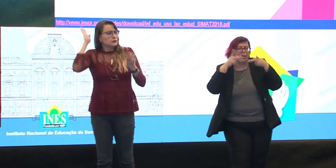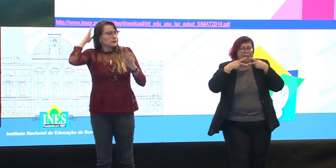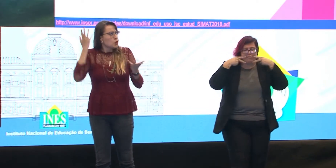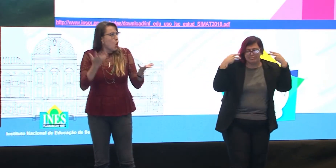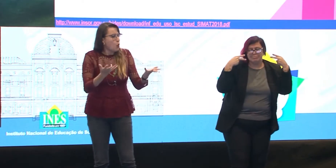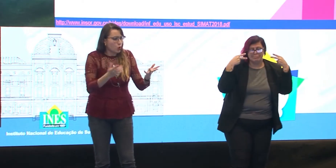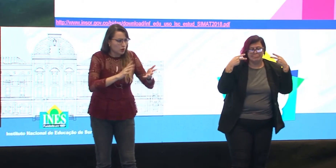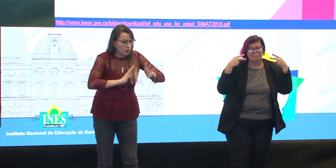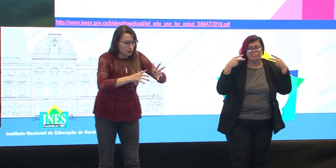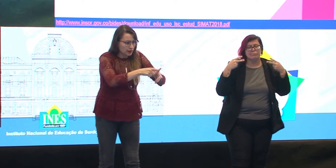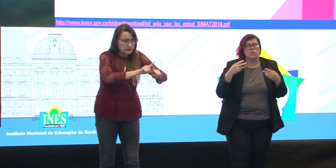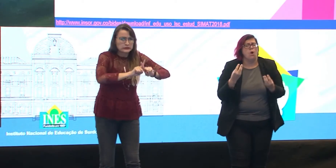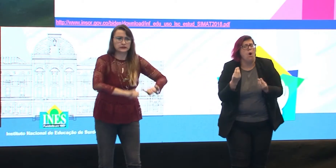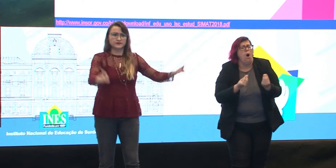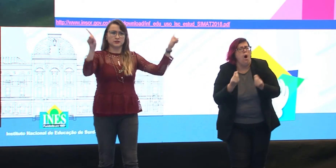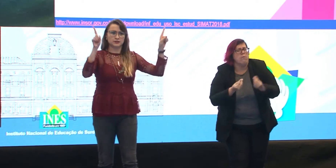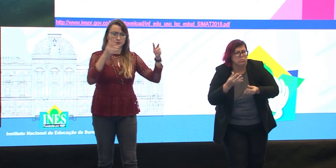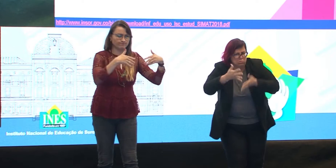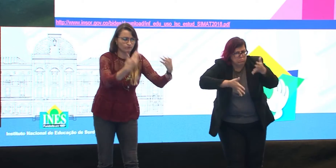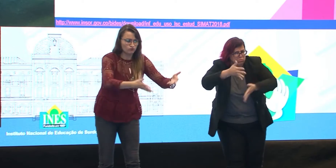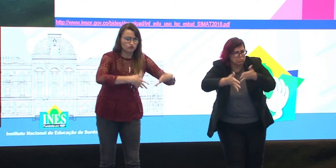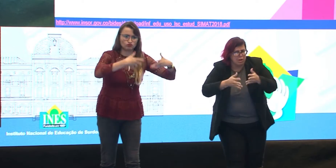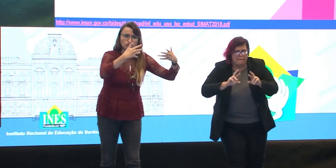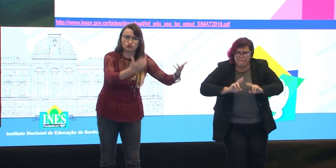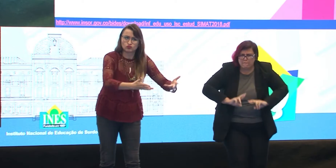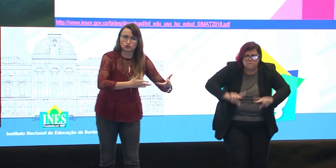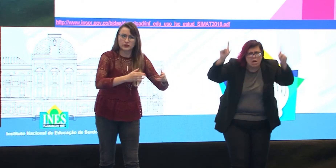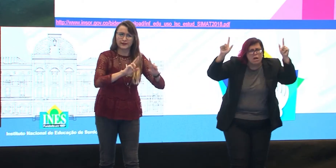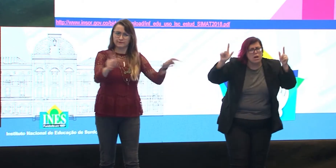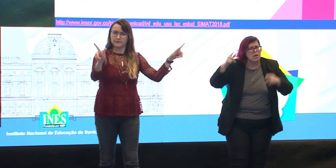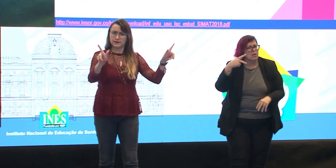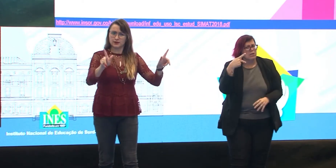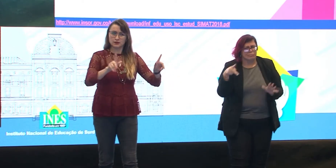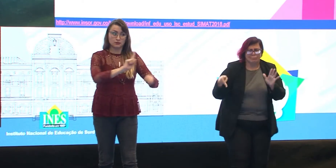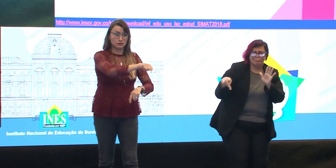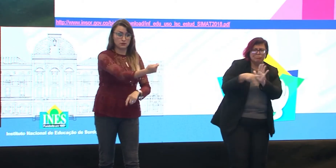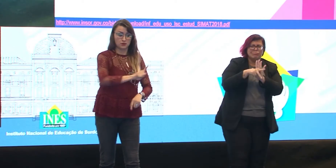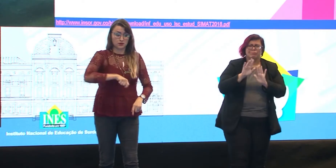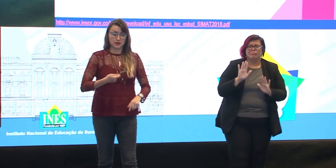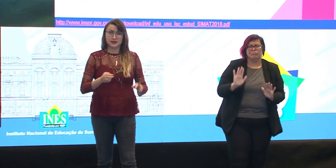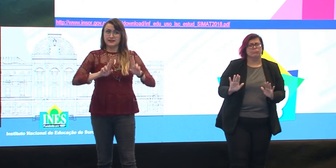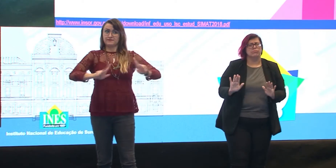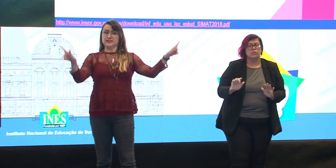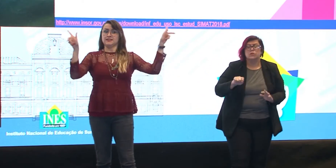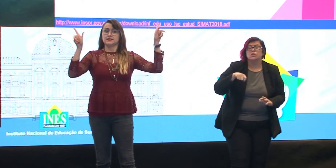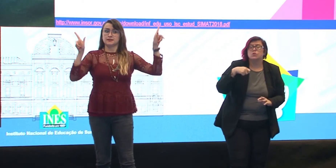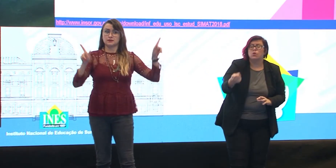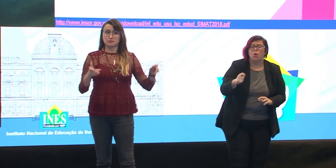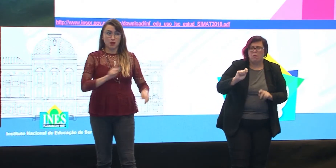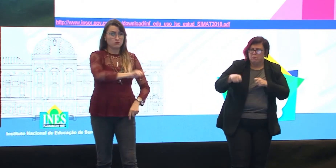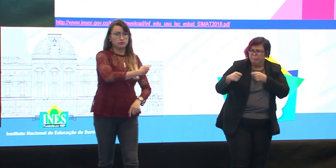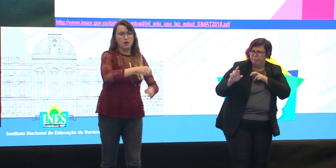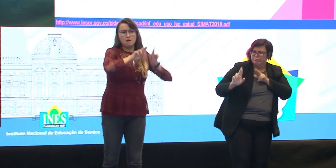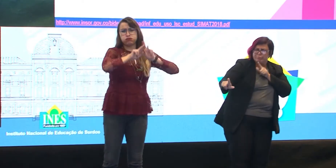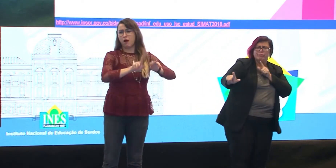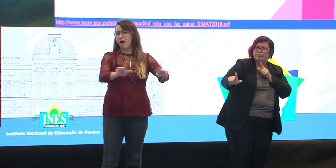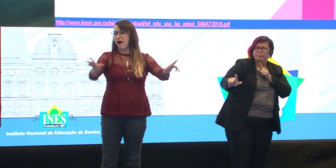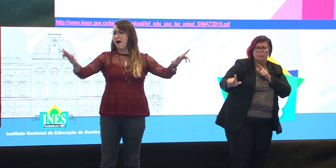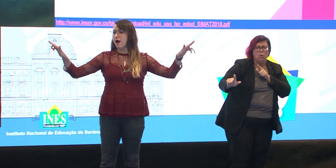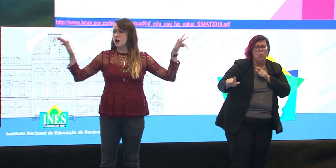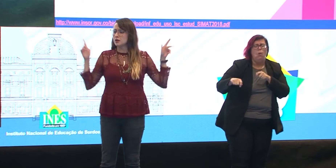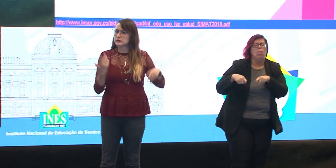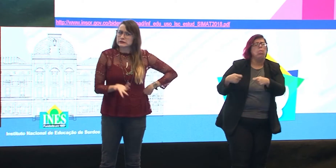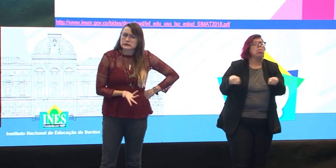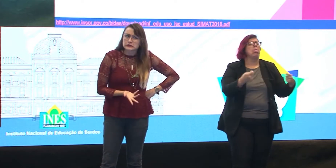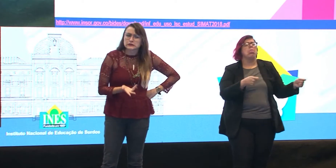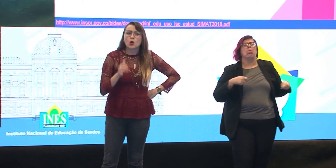inclusive as etnias da população indígena ali presente no país, que precisam trabalhar algumas questões,